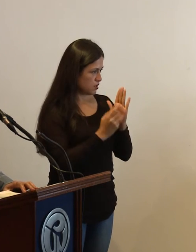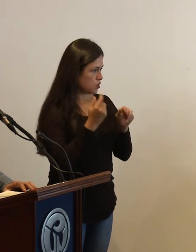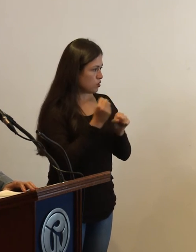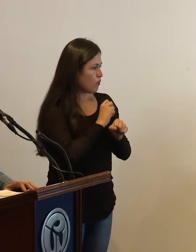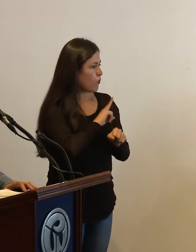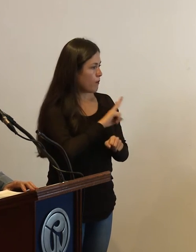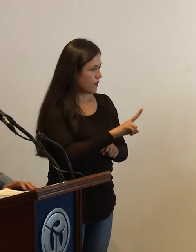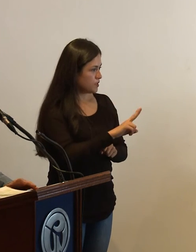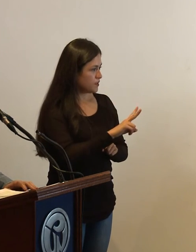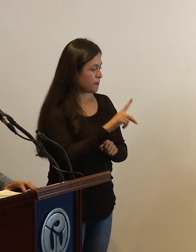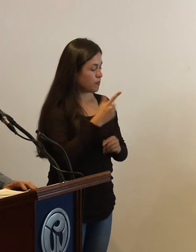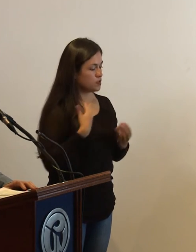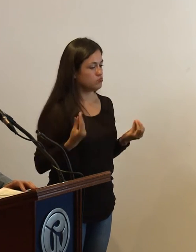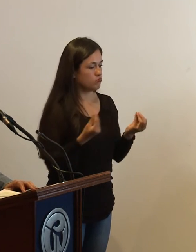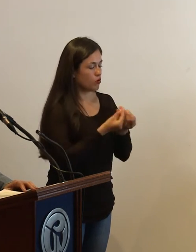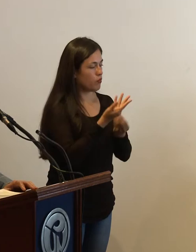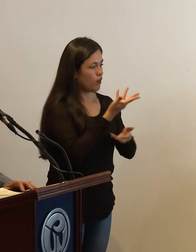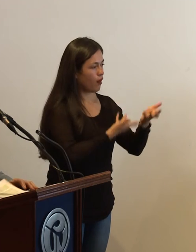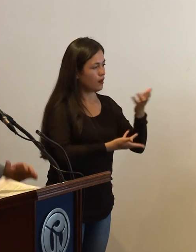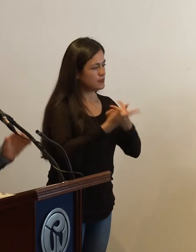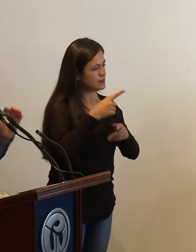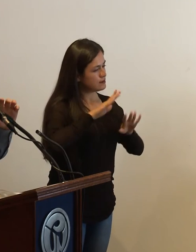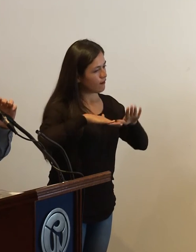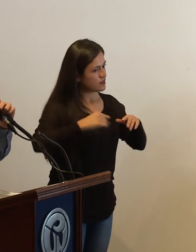discusión, pues a veces muy